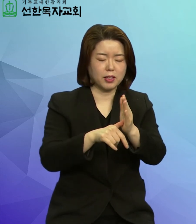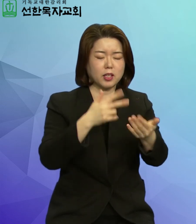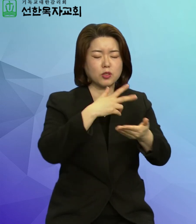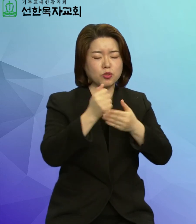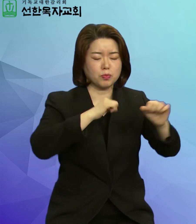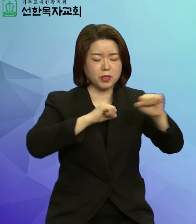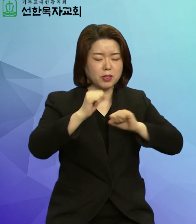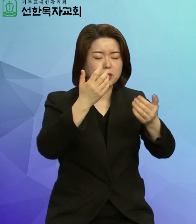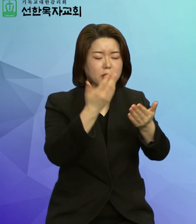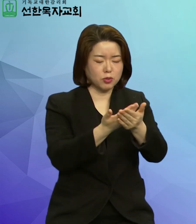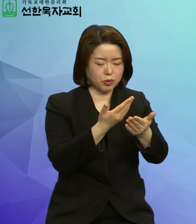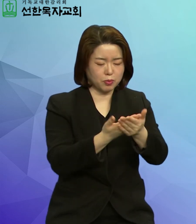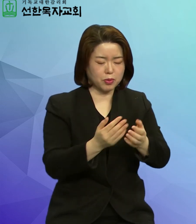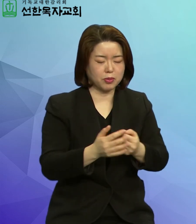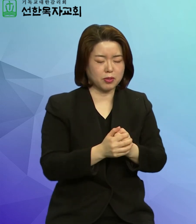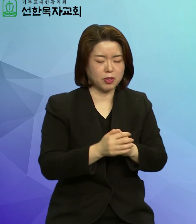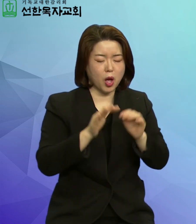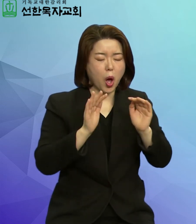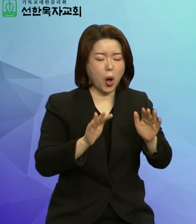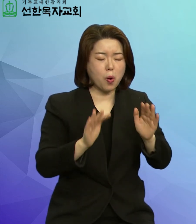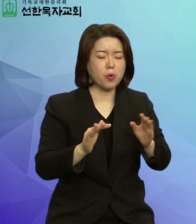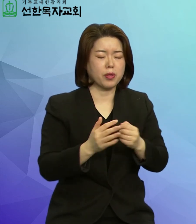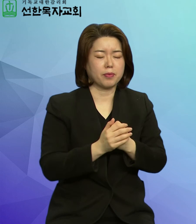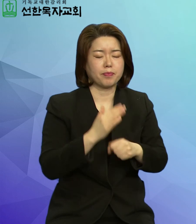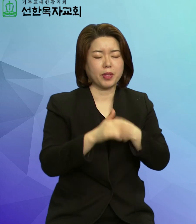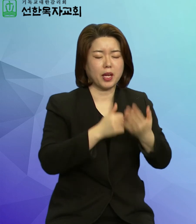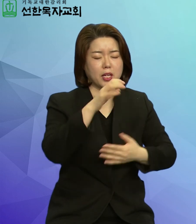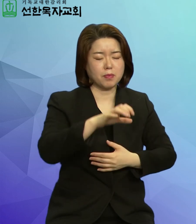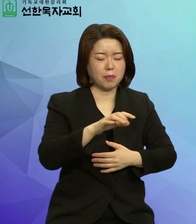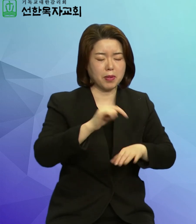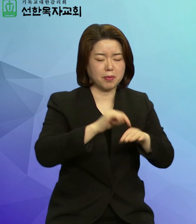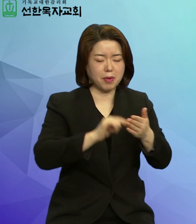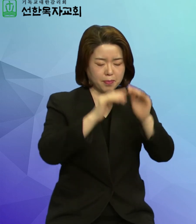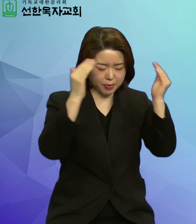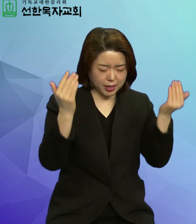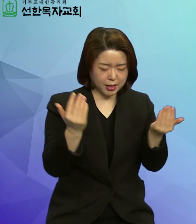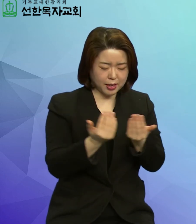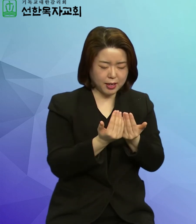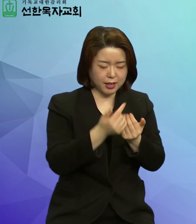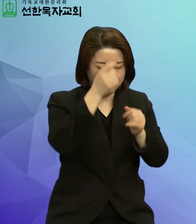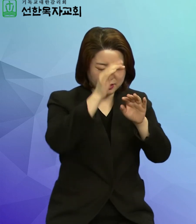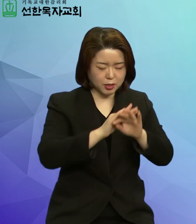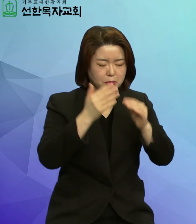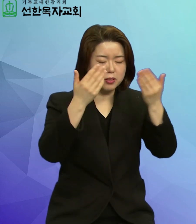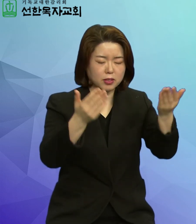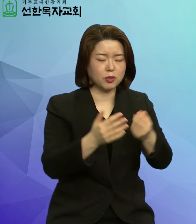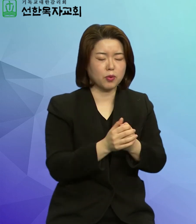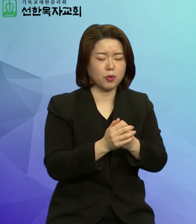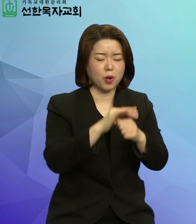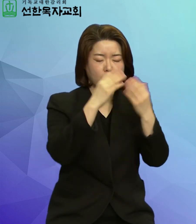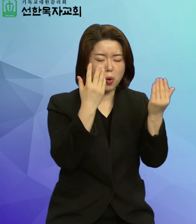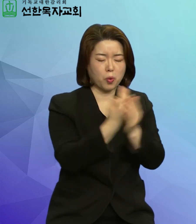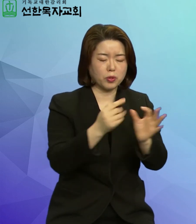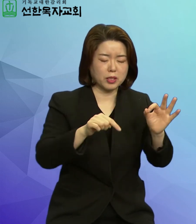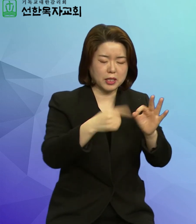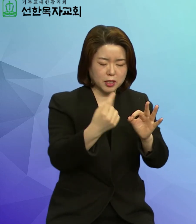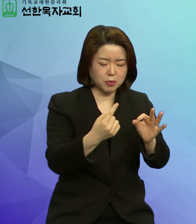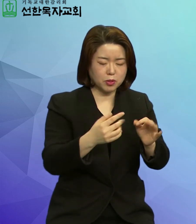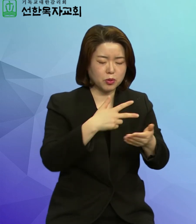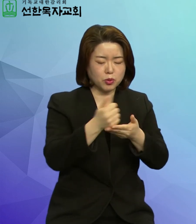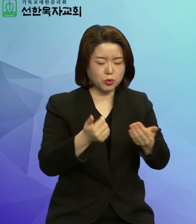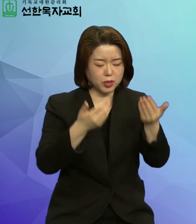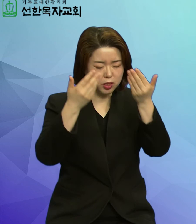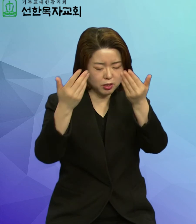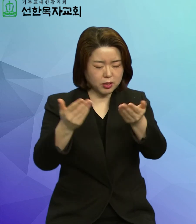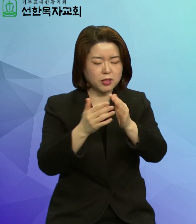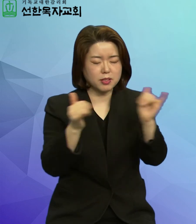주님 역사해 주소서. 오늘도 하나님 앞에 전심으로 예배하고 온전한